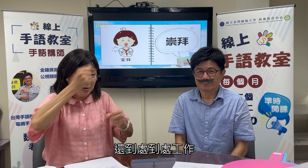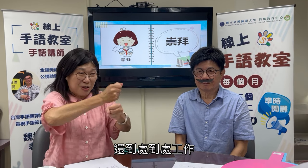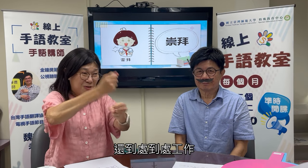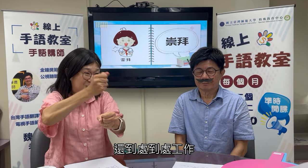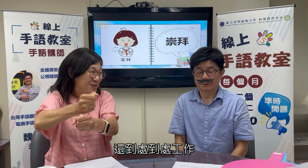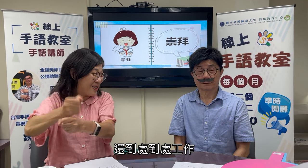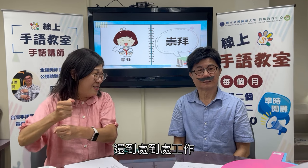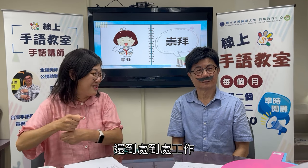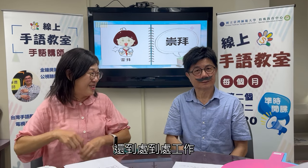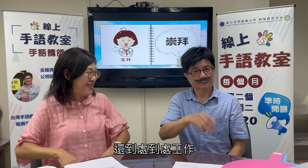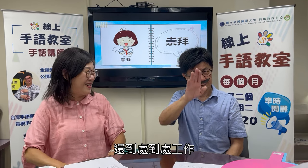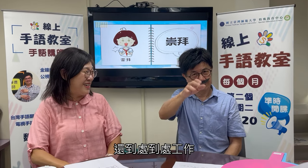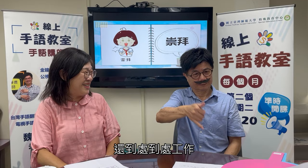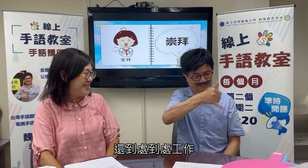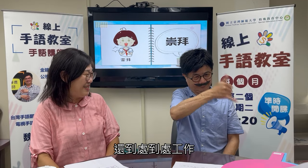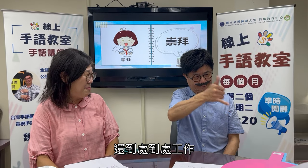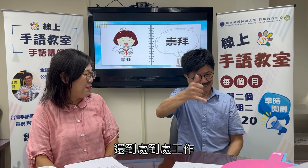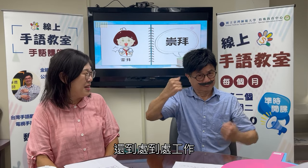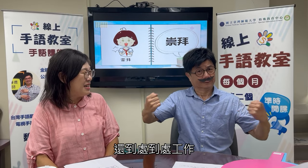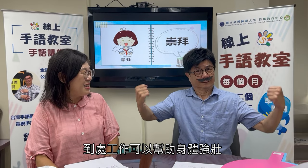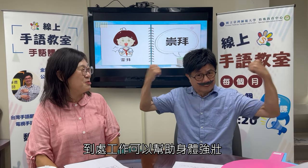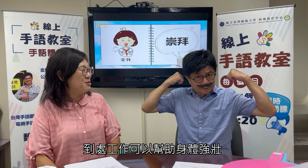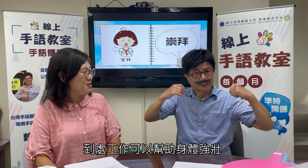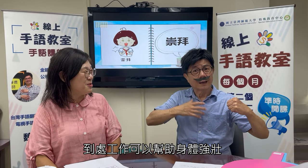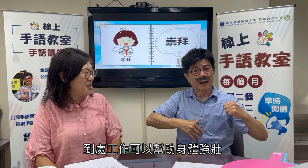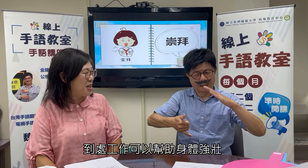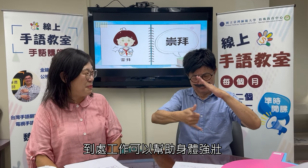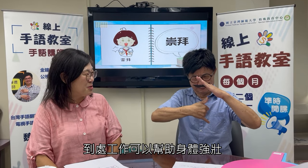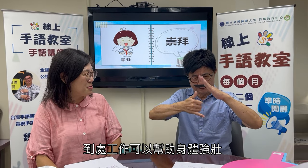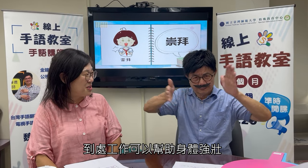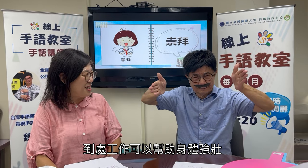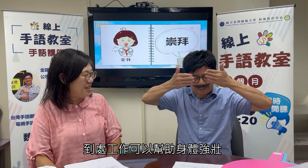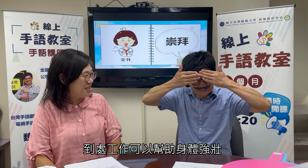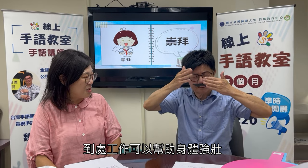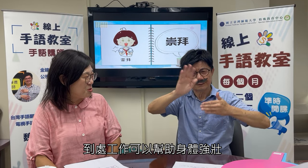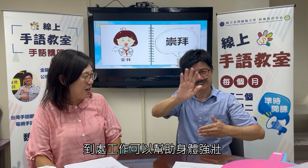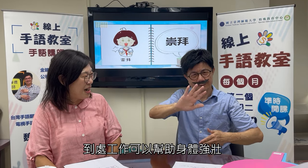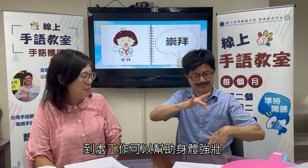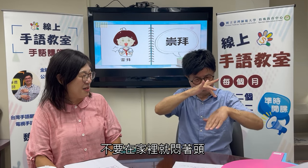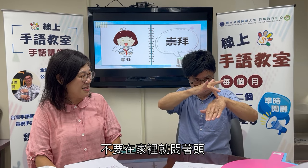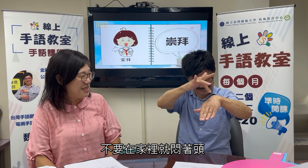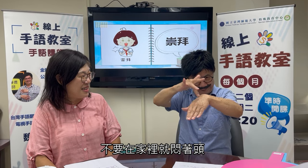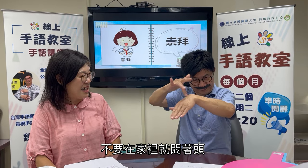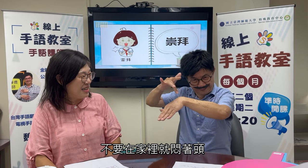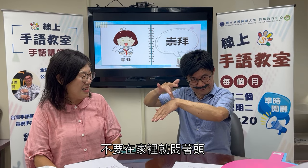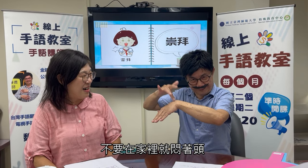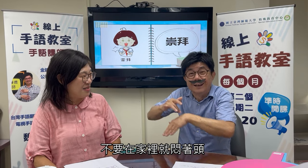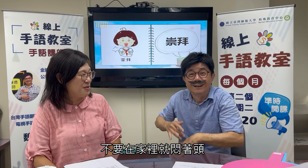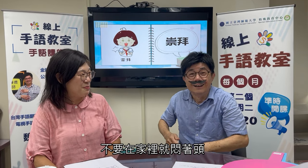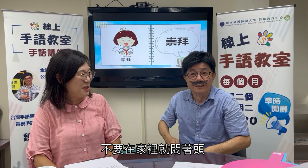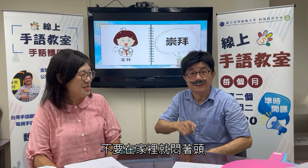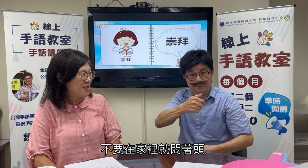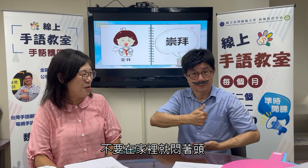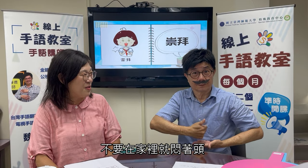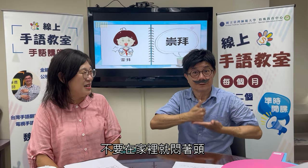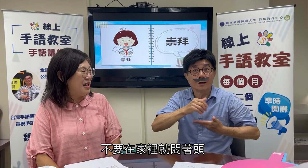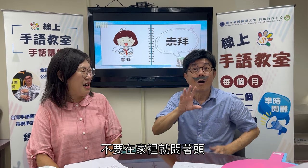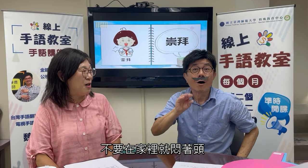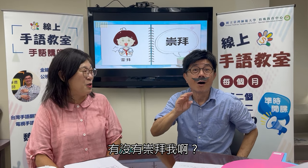工作工作，到处工作可以帮助身体强壮啊，不要在家里哈、啊、就闷着头、啊、有没有